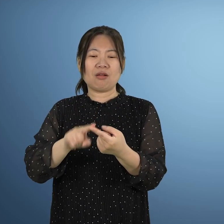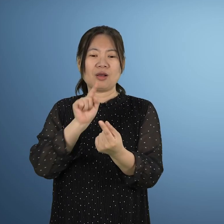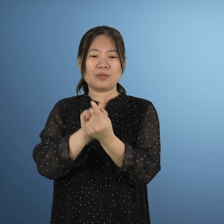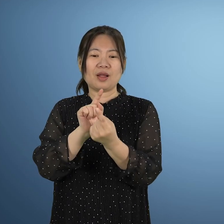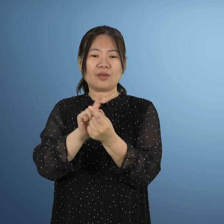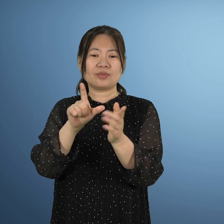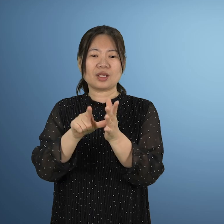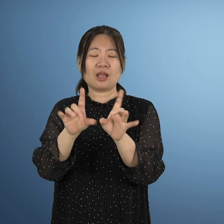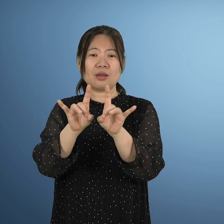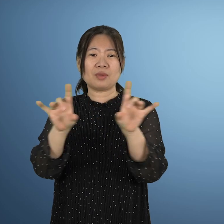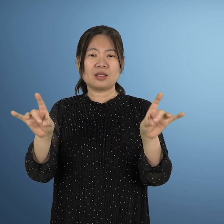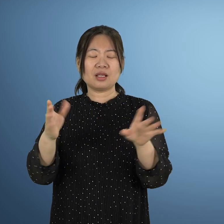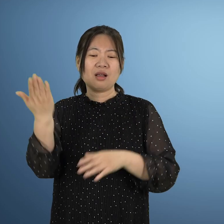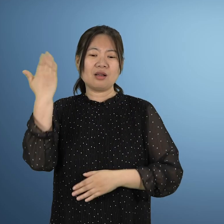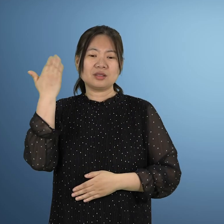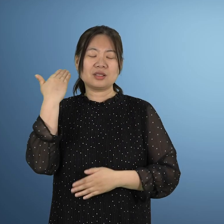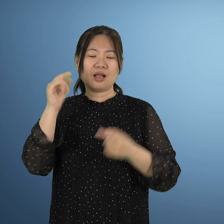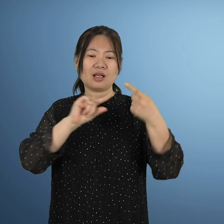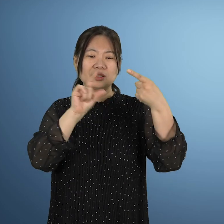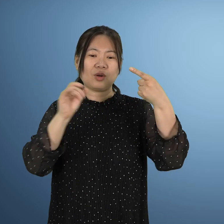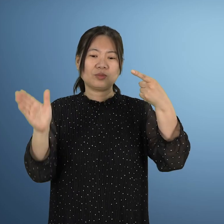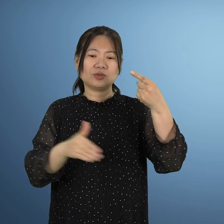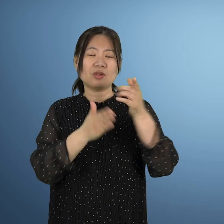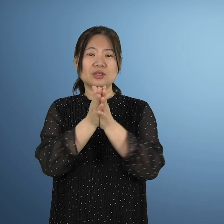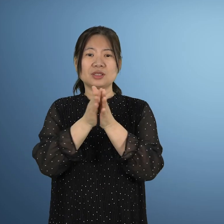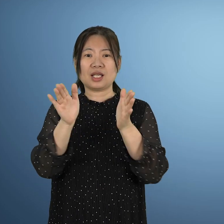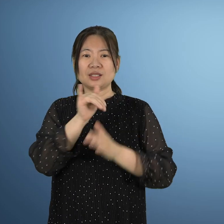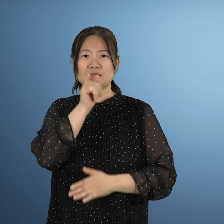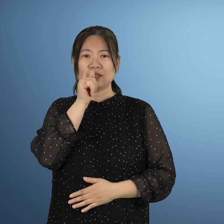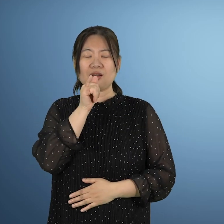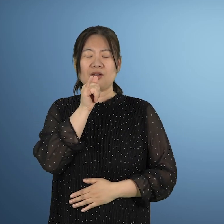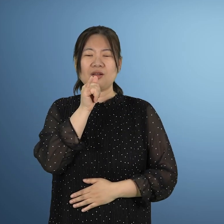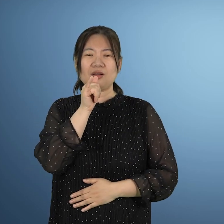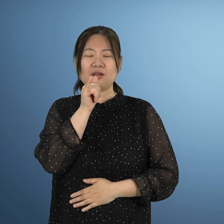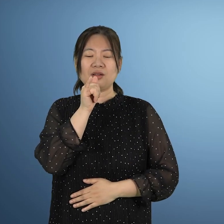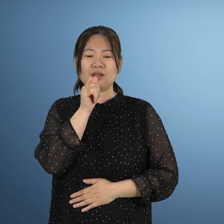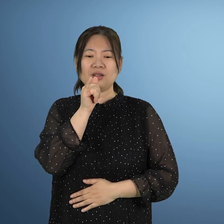접할 때마다 지난 1월부터 시작된 이